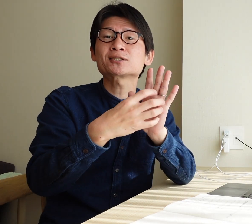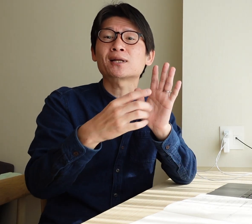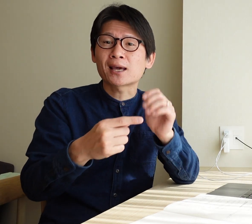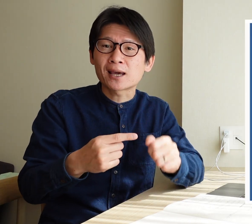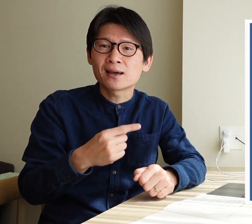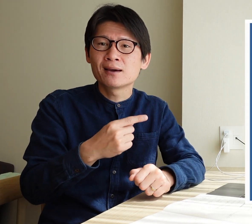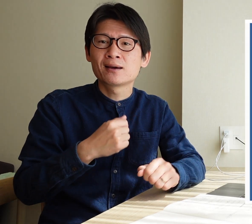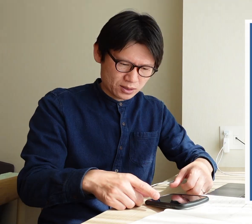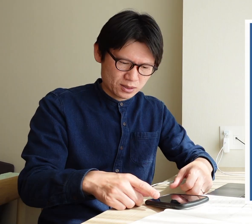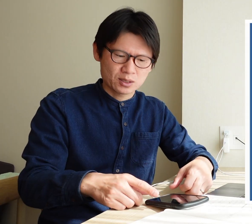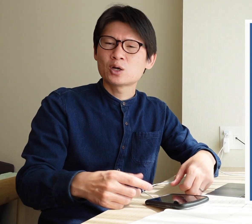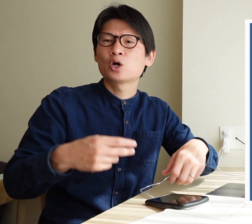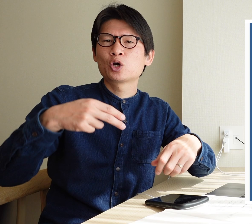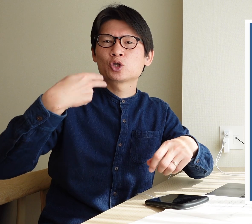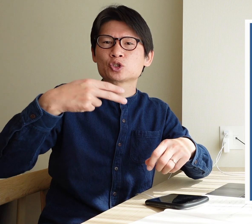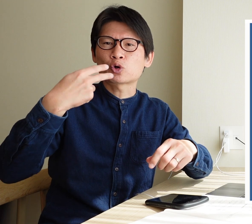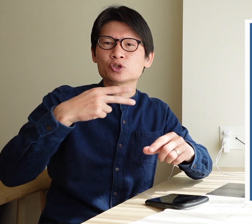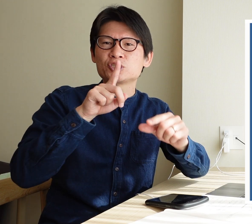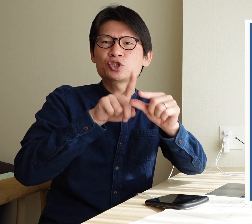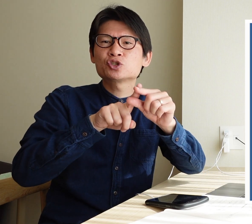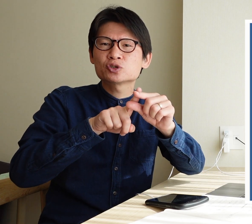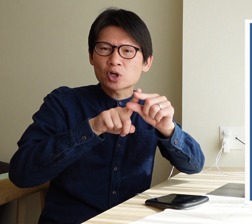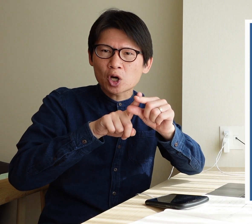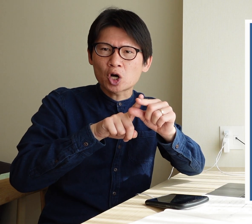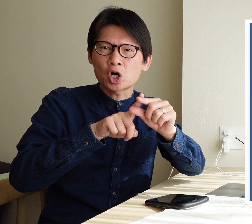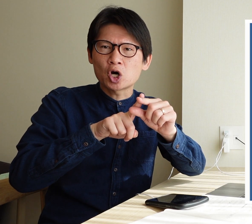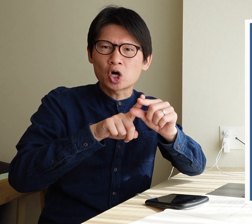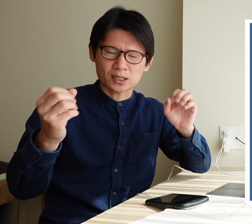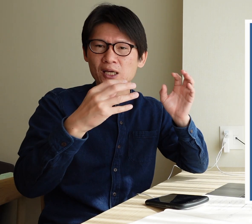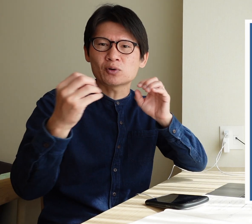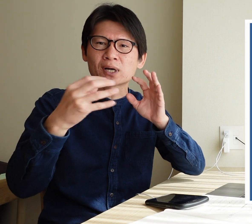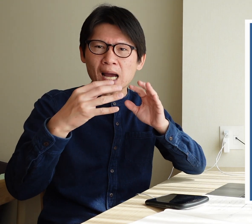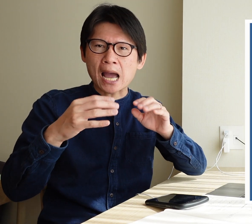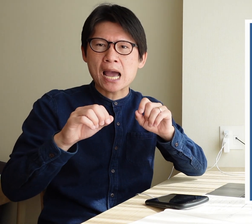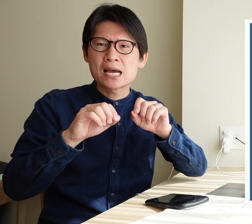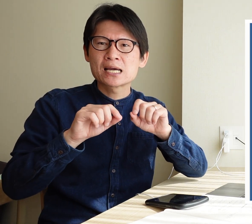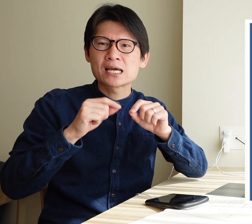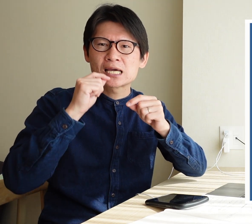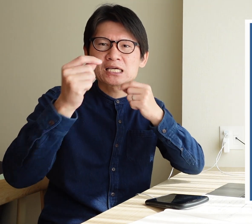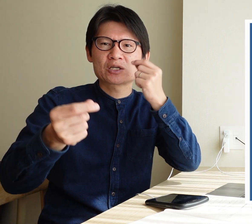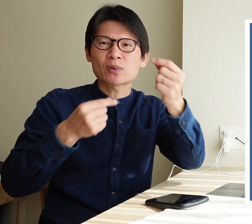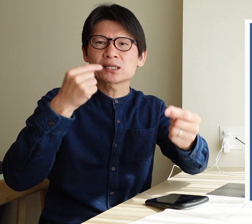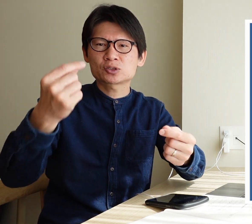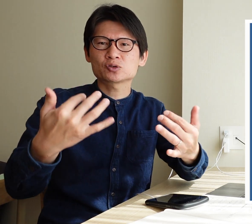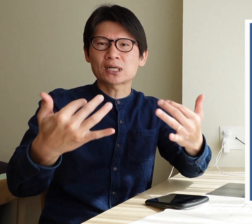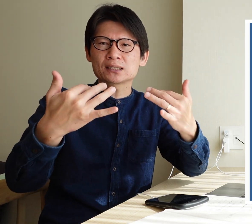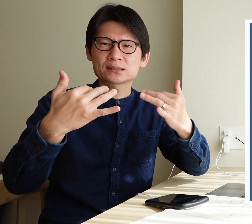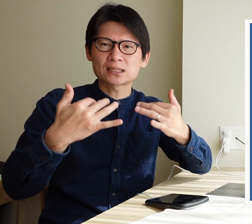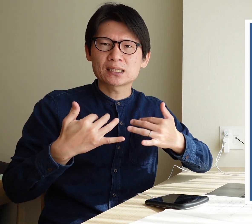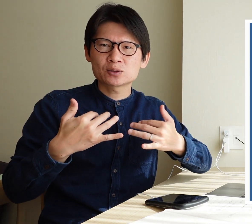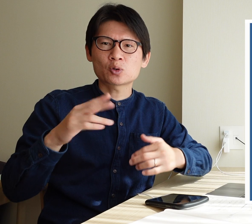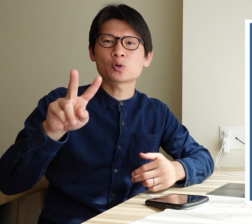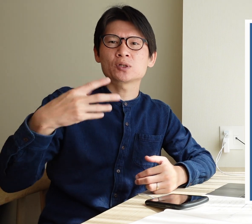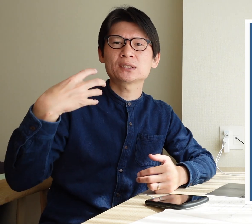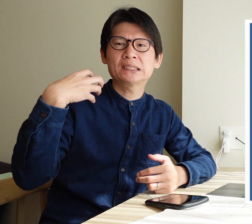たね。食事中の会話が飛沫感染のリス